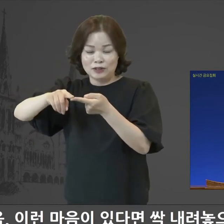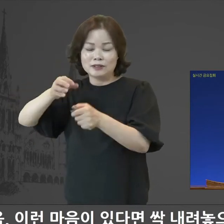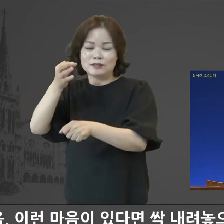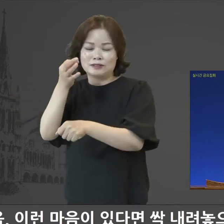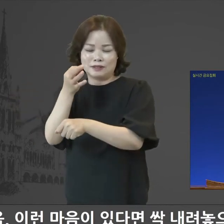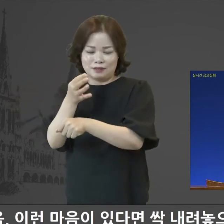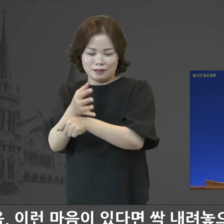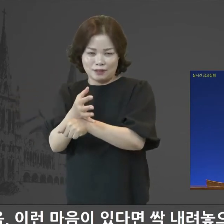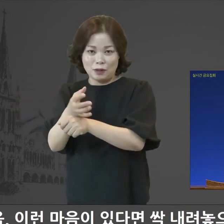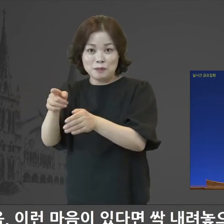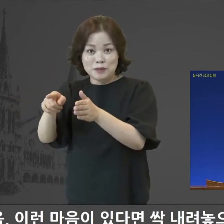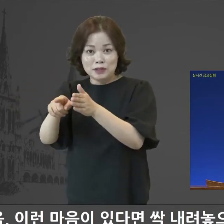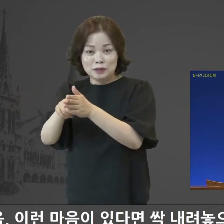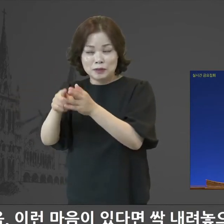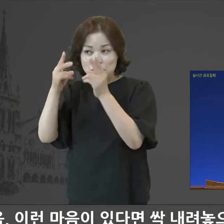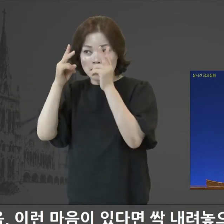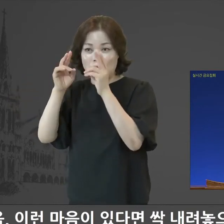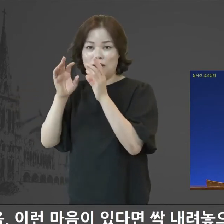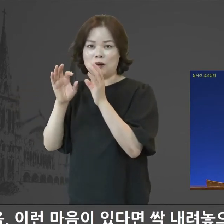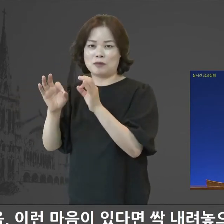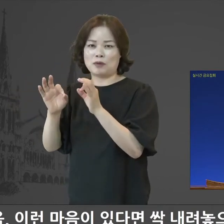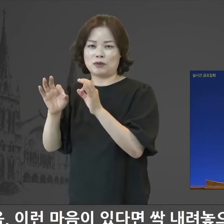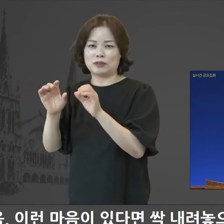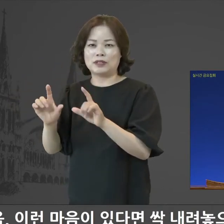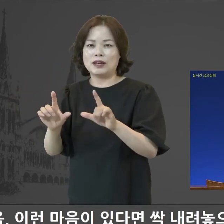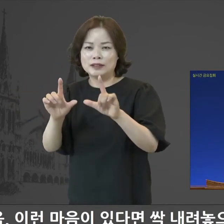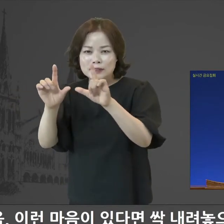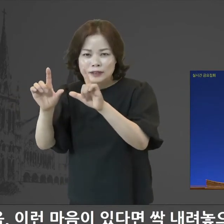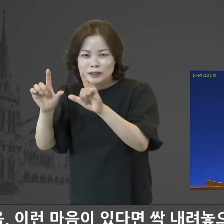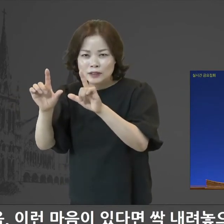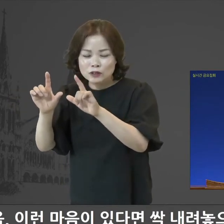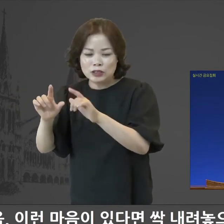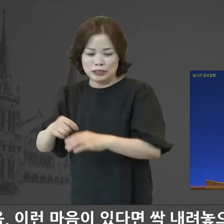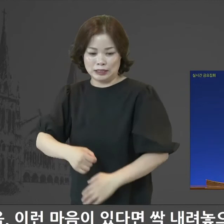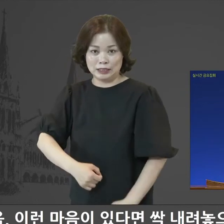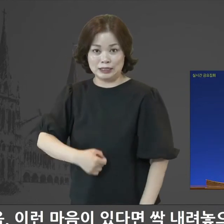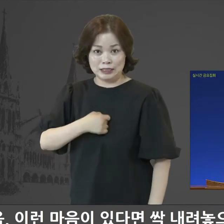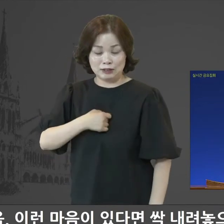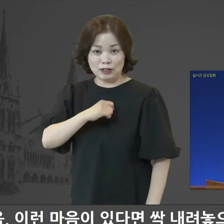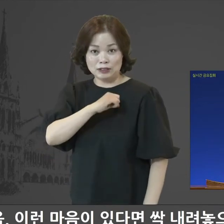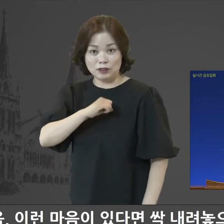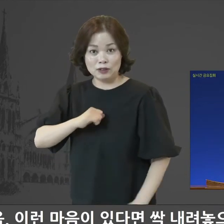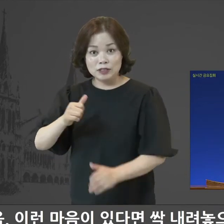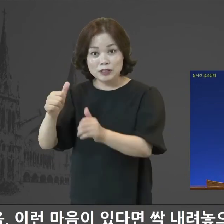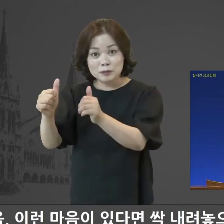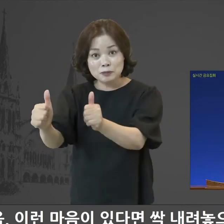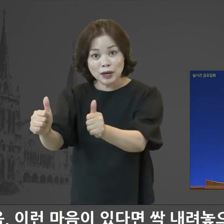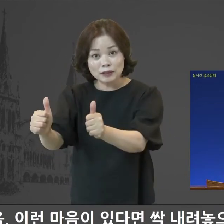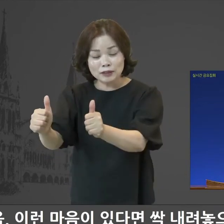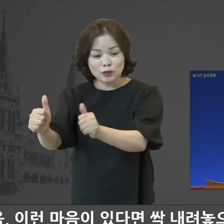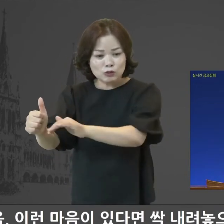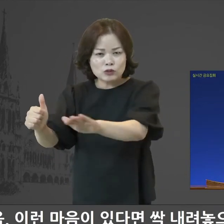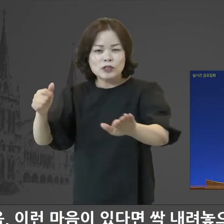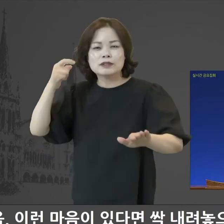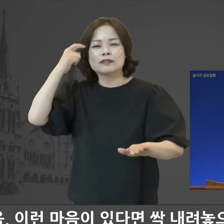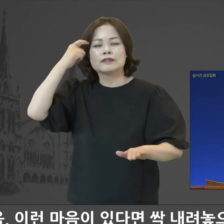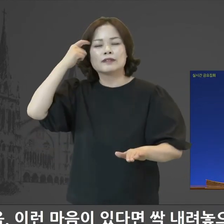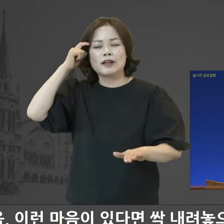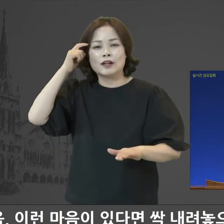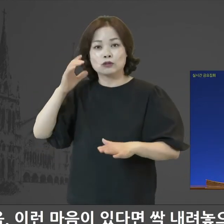단순하게 믿음을 바라보며 나아가는, 그래서 의와 절제와 심판을 우리가